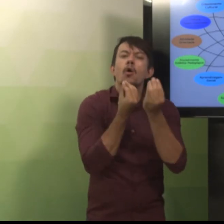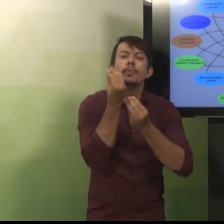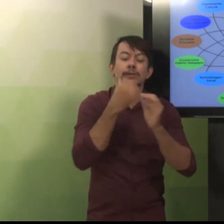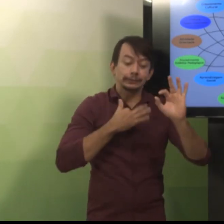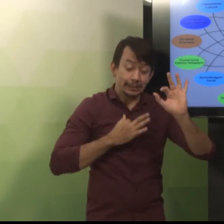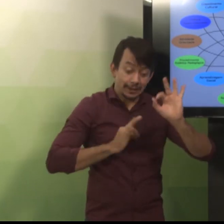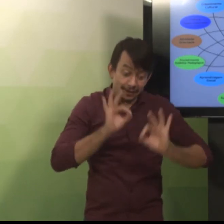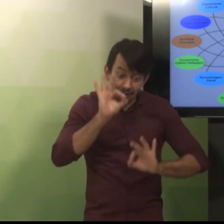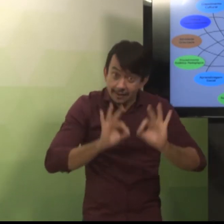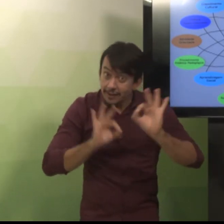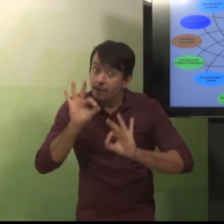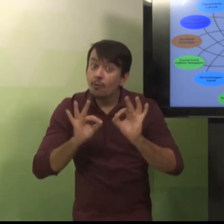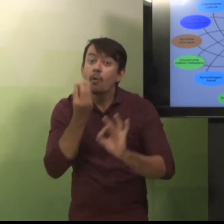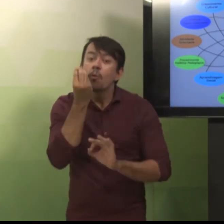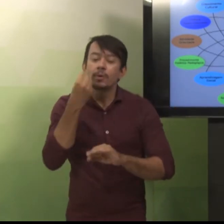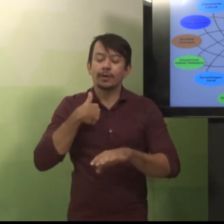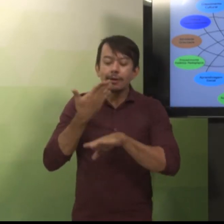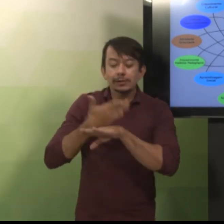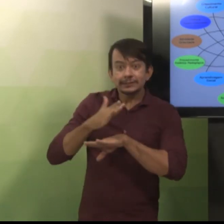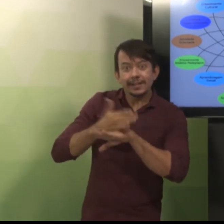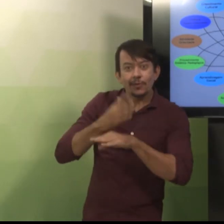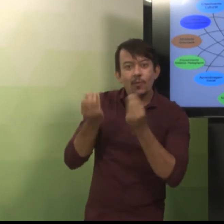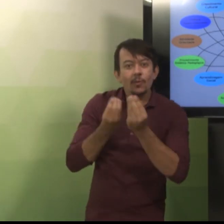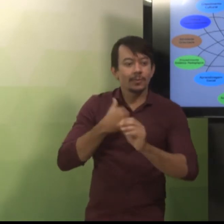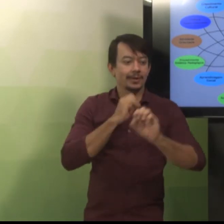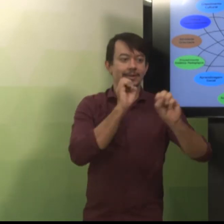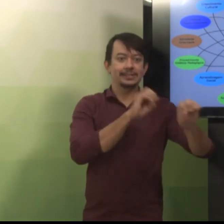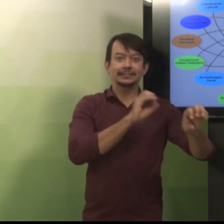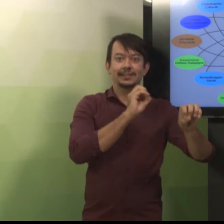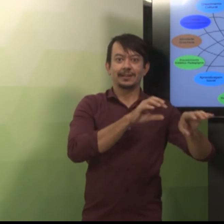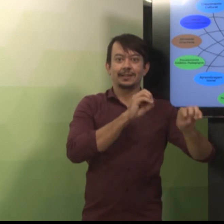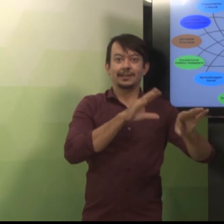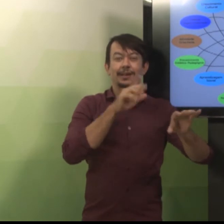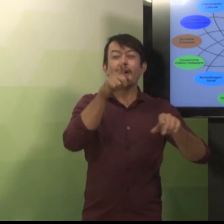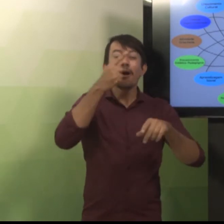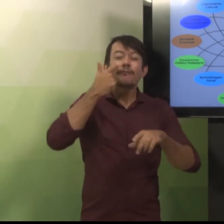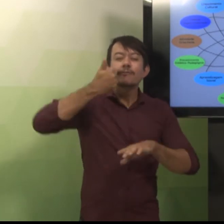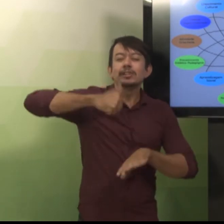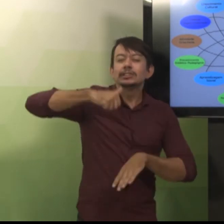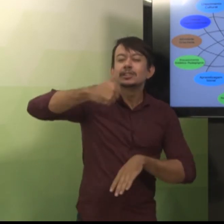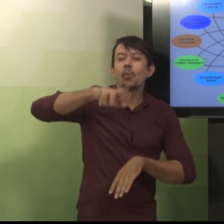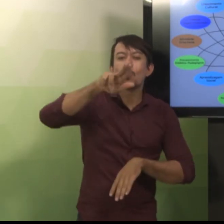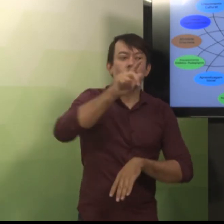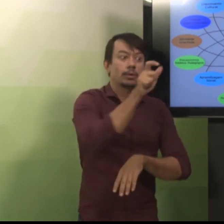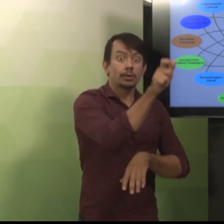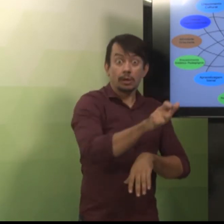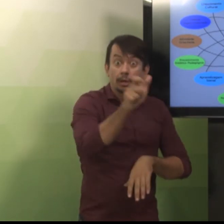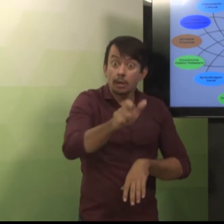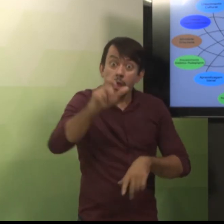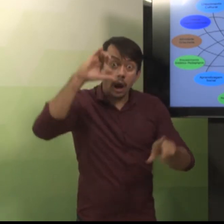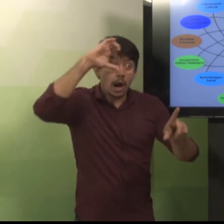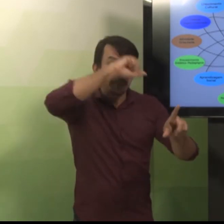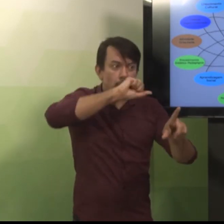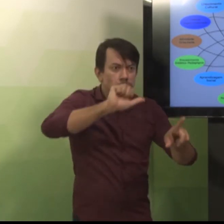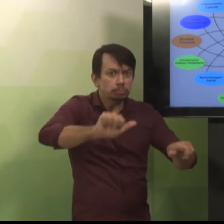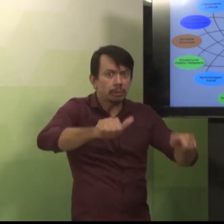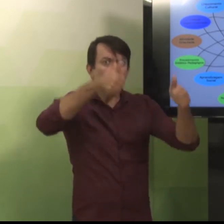à didática, a preparação, planejamento, é necessário que haja esse planejamento para o ensino,